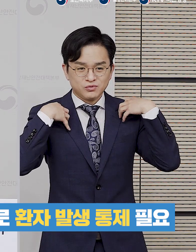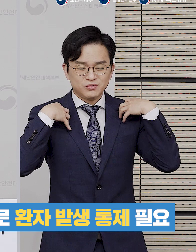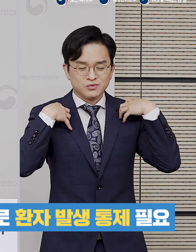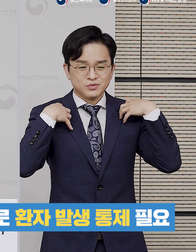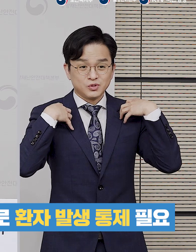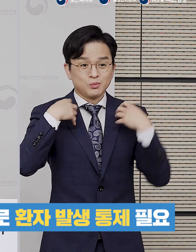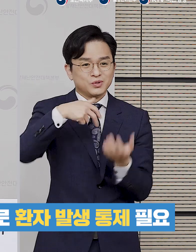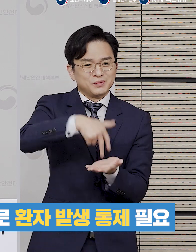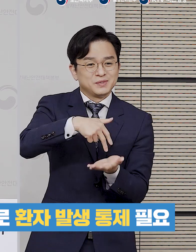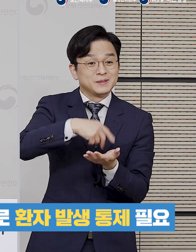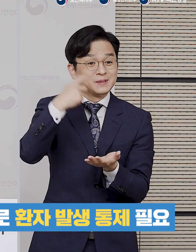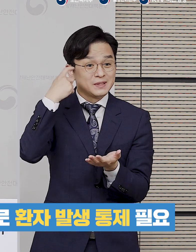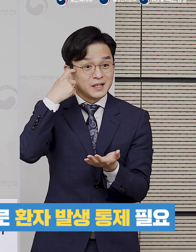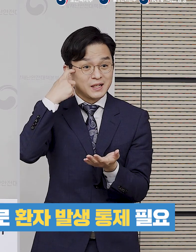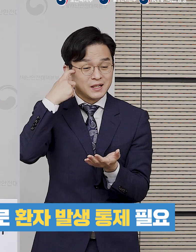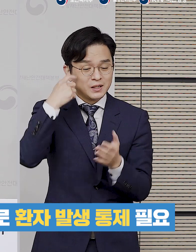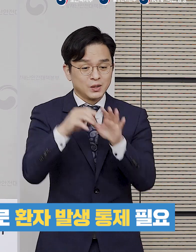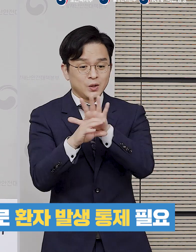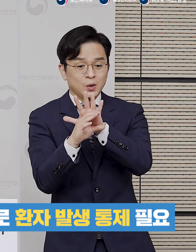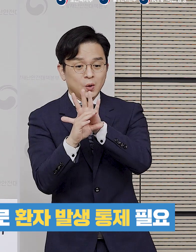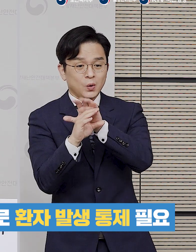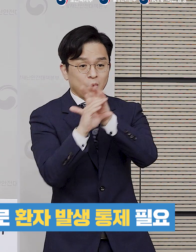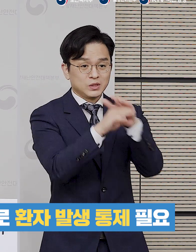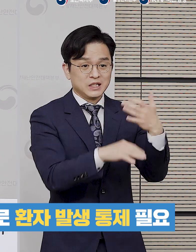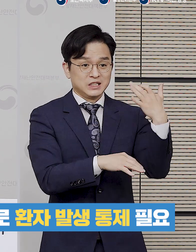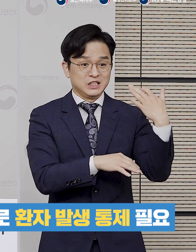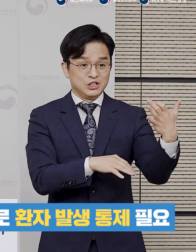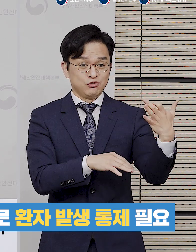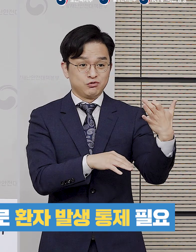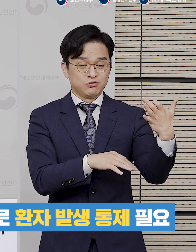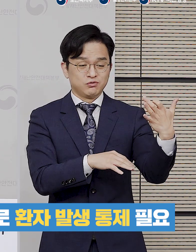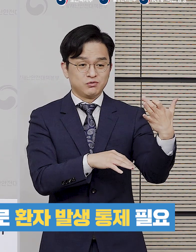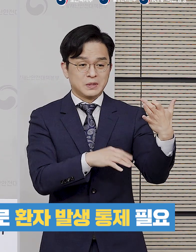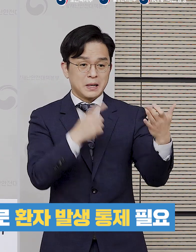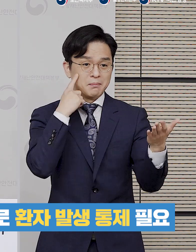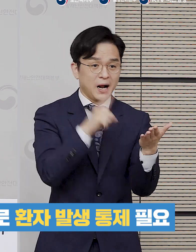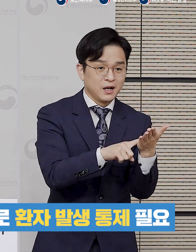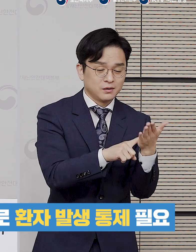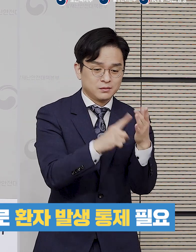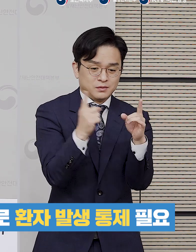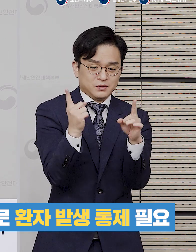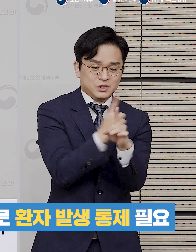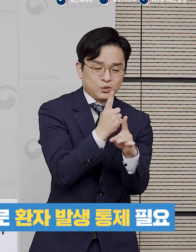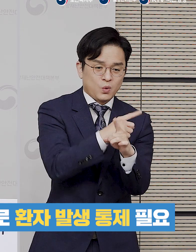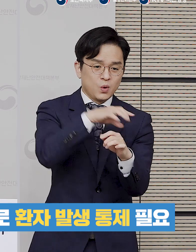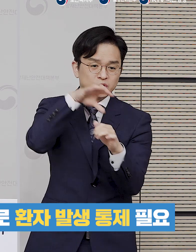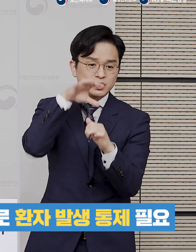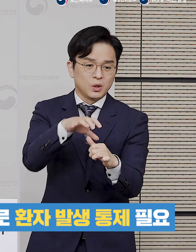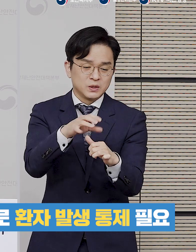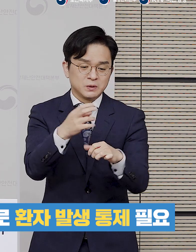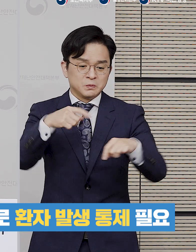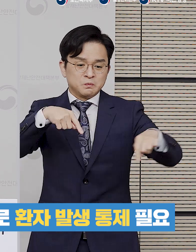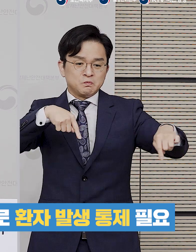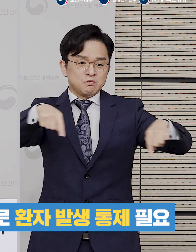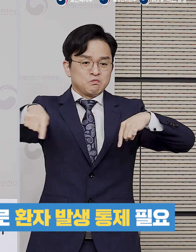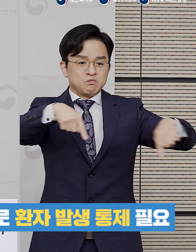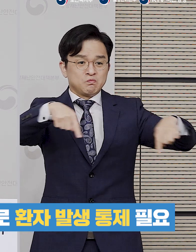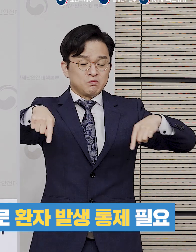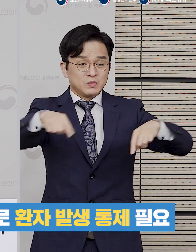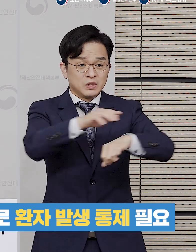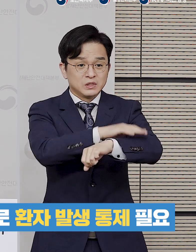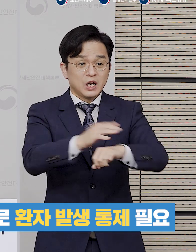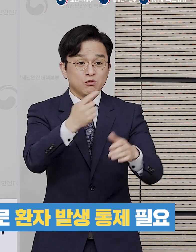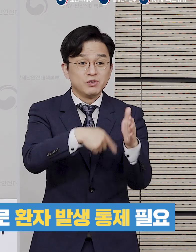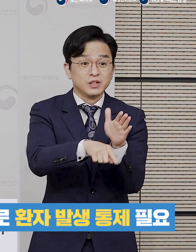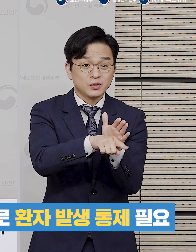체계가 통상적인 대응 수준에서 코로나19의 감염을 감당할 수 있는 수준으로 환자